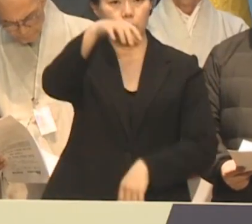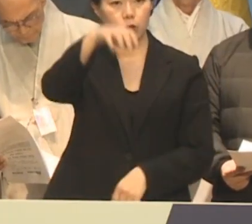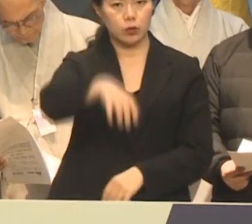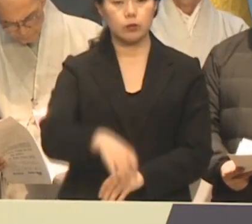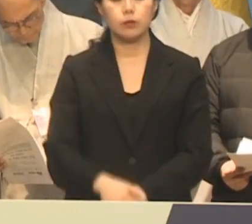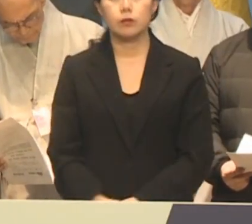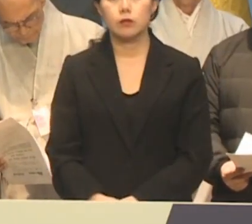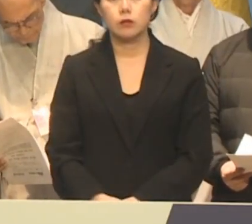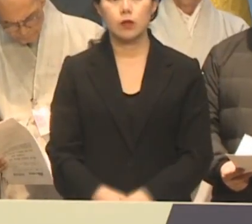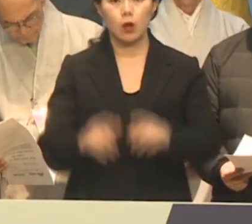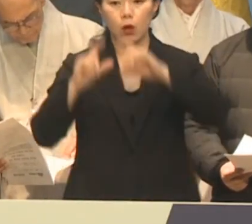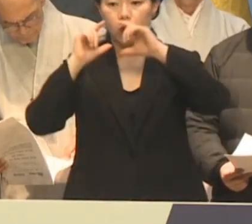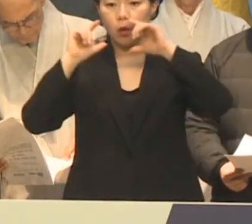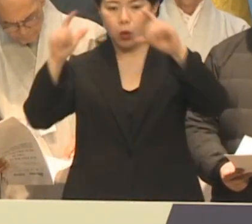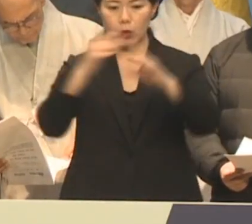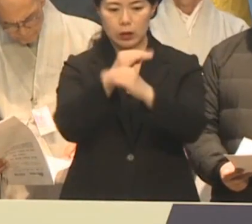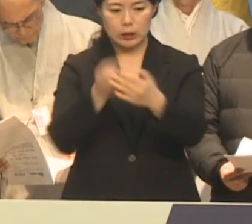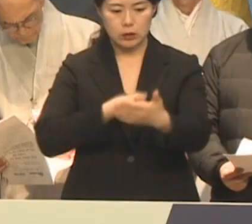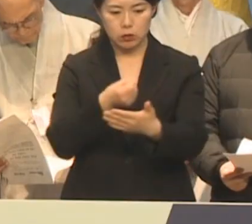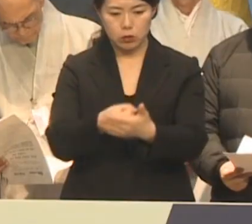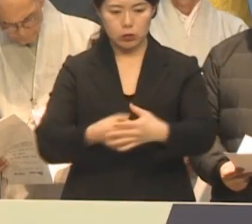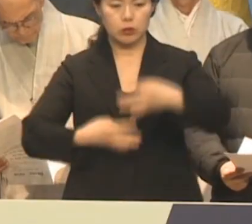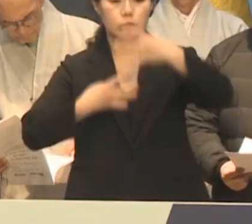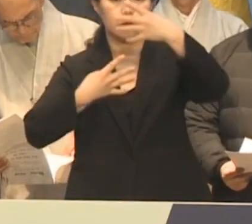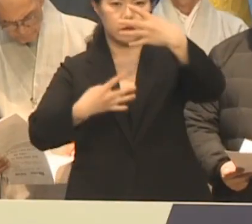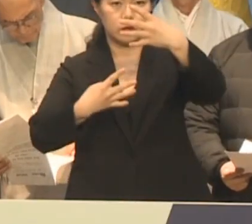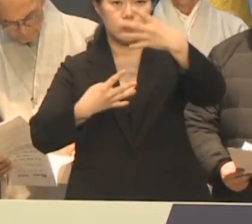헌법재판소가 선고일을 지정한 4월 4일은